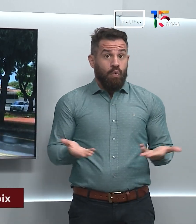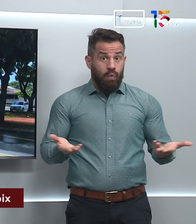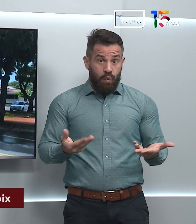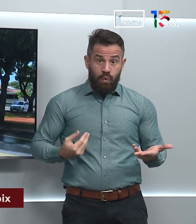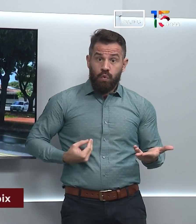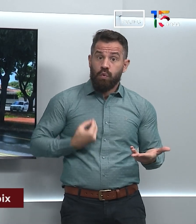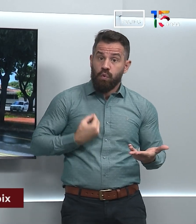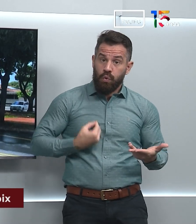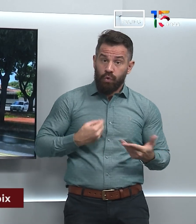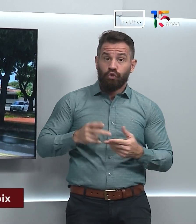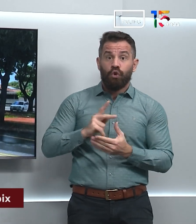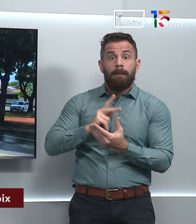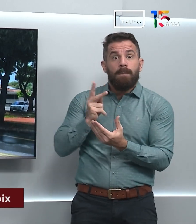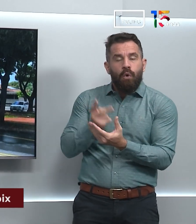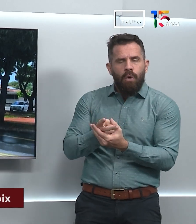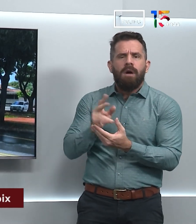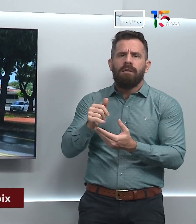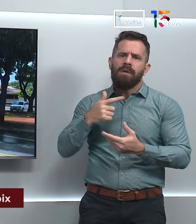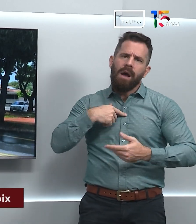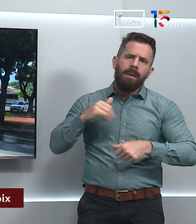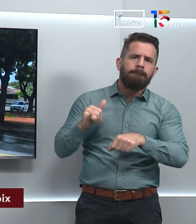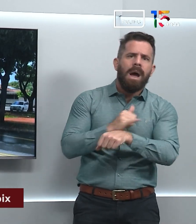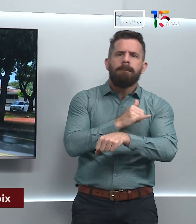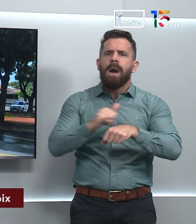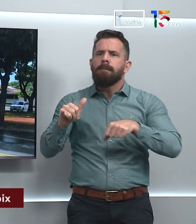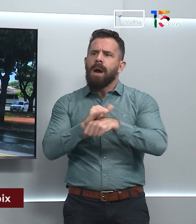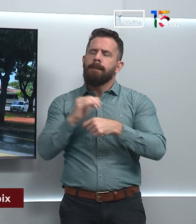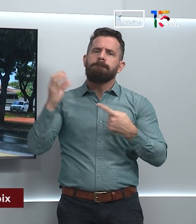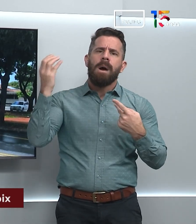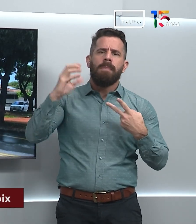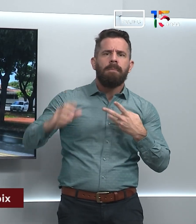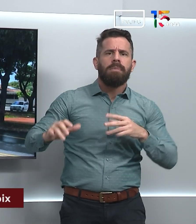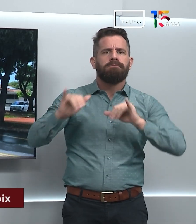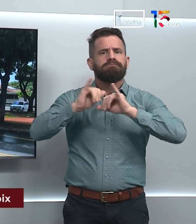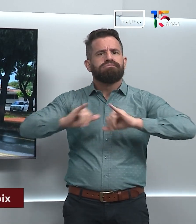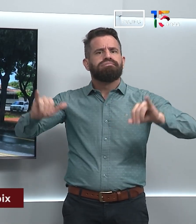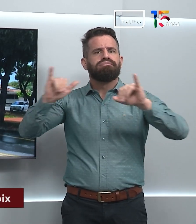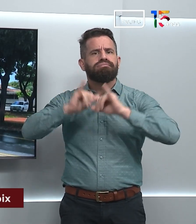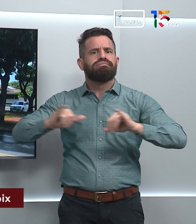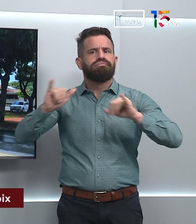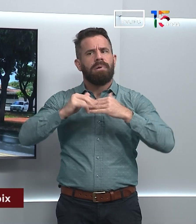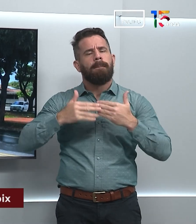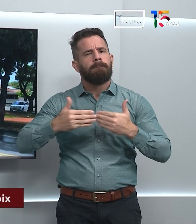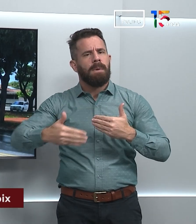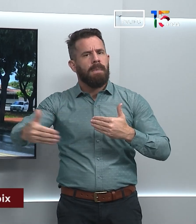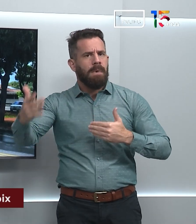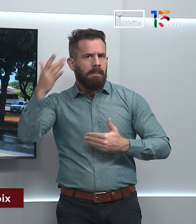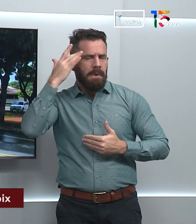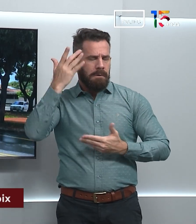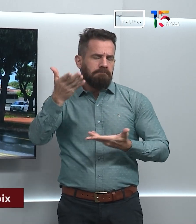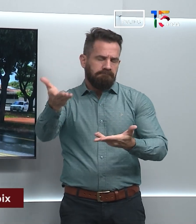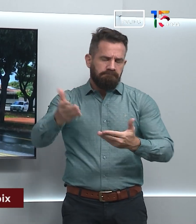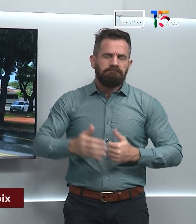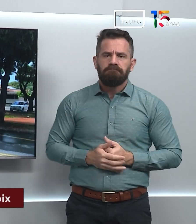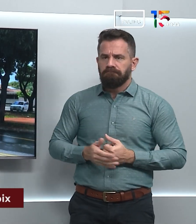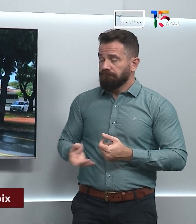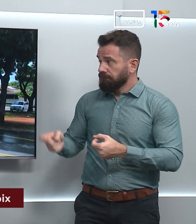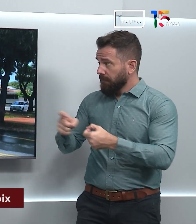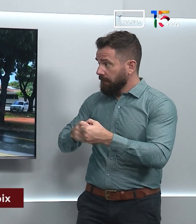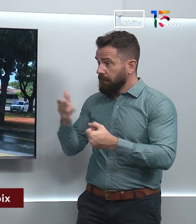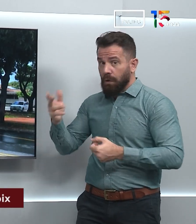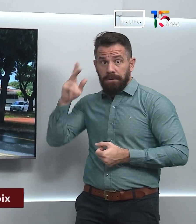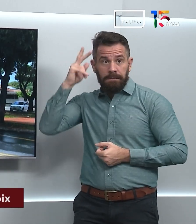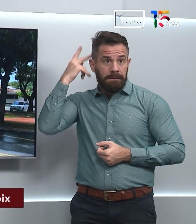já devem elaborar estratégias de comunicação e elas vão ser divulgadas nos próximos dias. Camila, Diego.